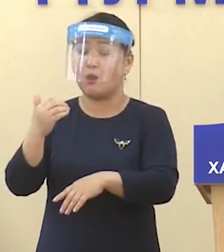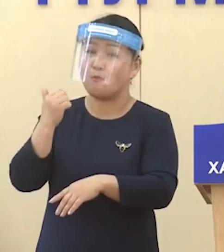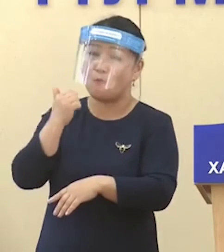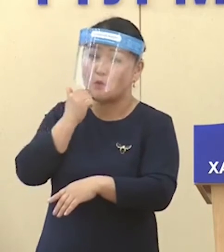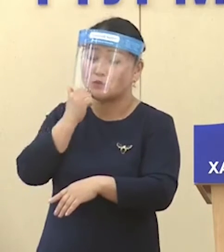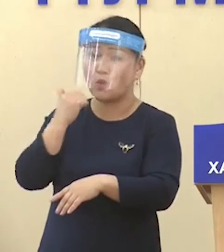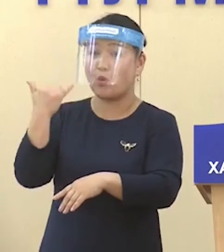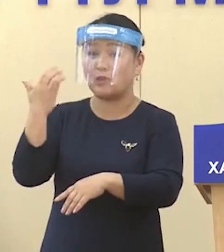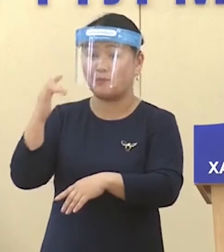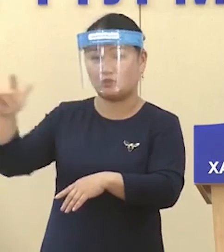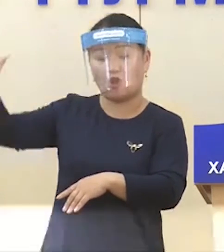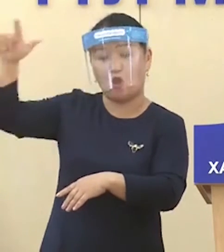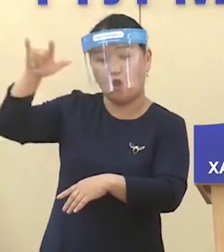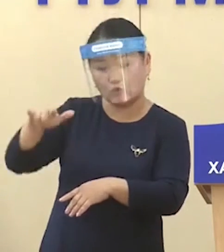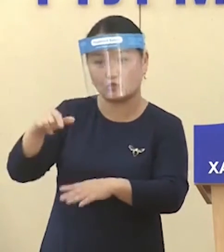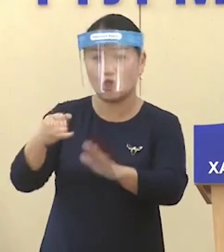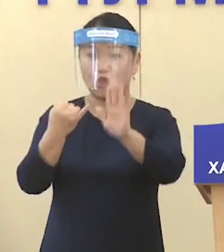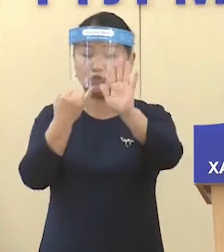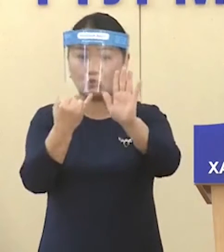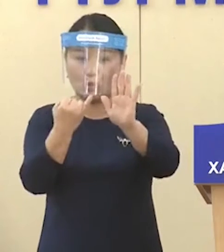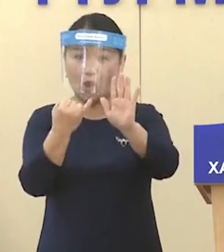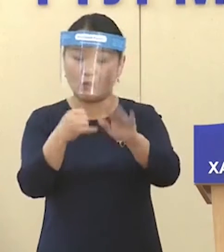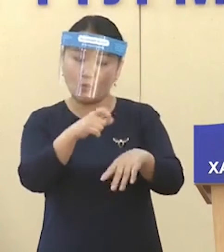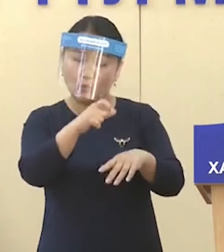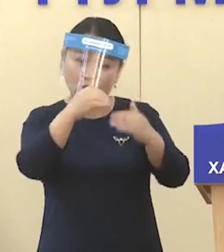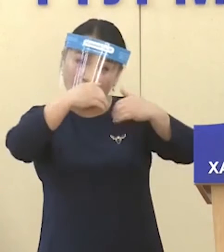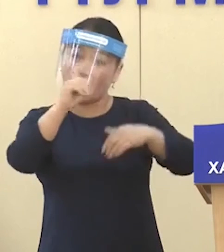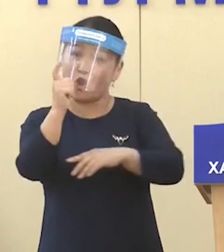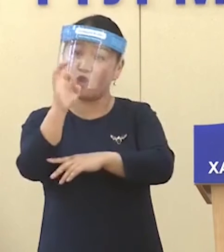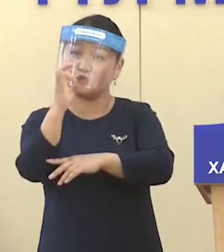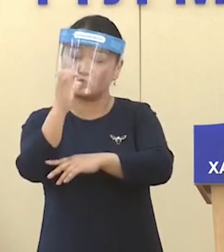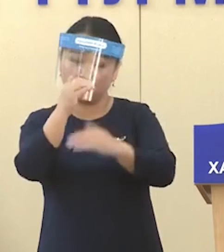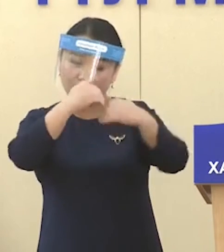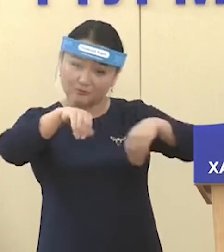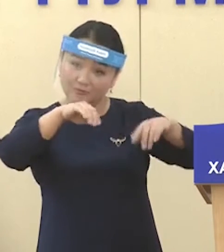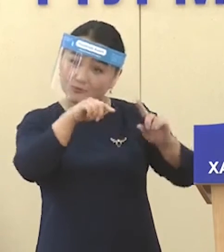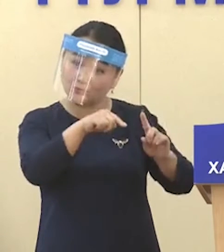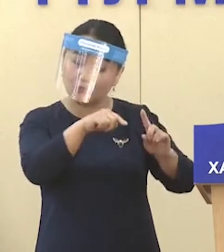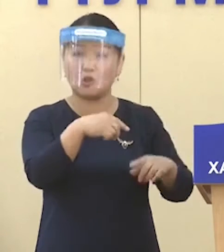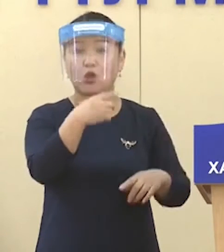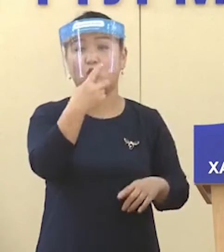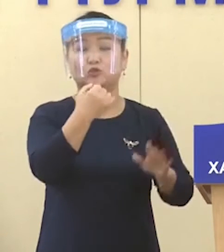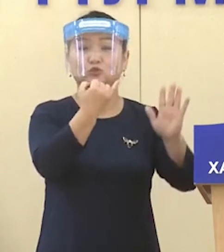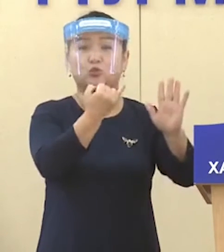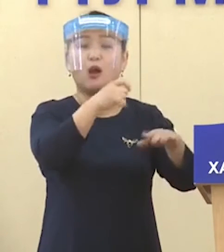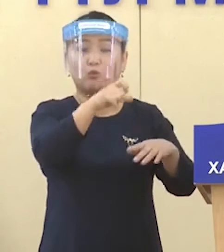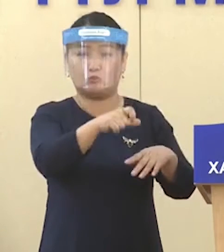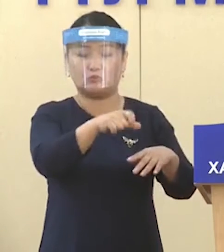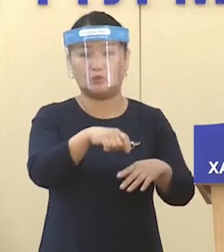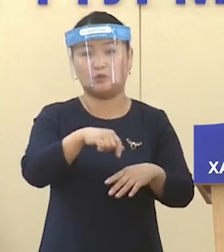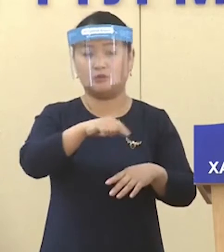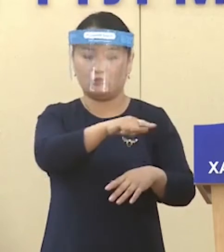онгоцоор ирсэн 6 хөсөөтөд тусгаарлагдсан байсан 6 хүнээс эдгээр нь бол бүгд оюутан